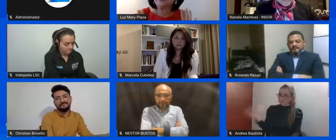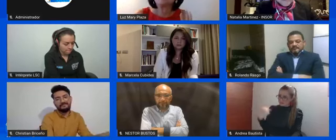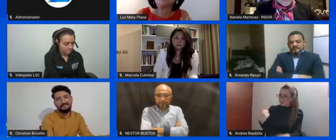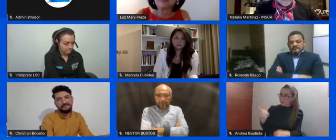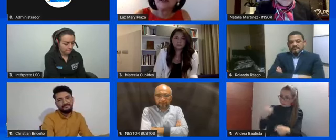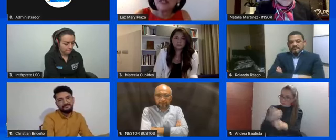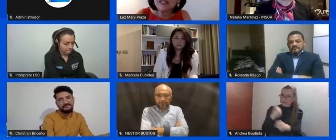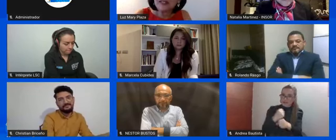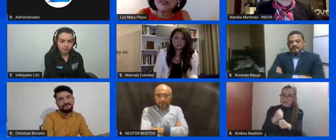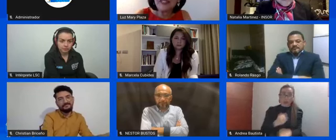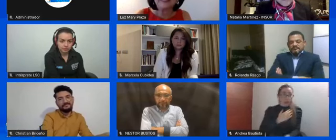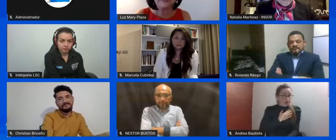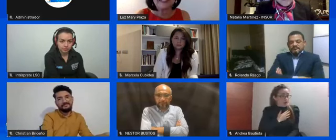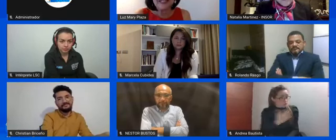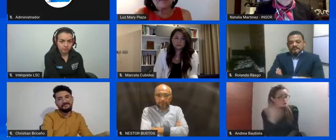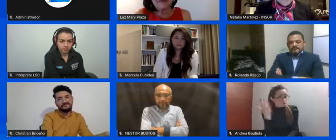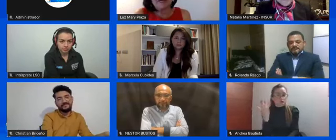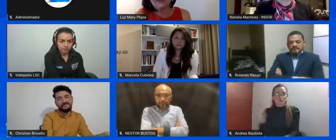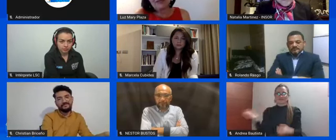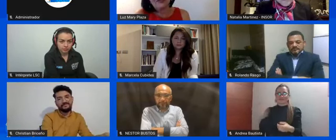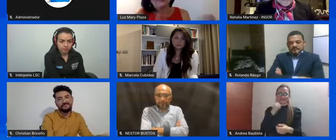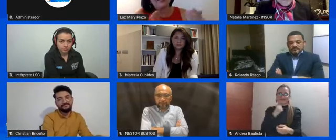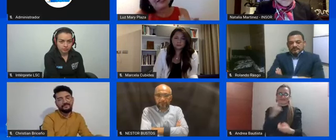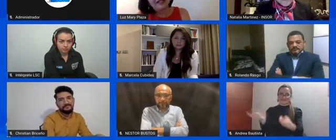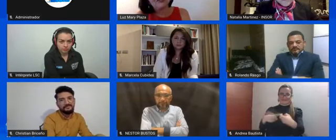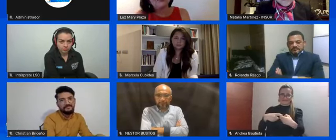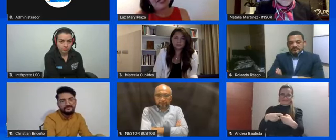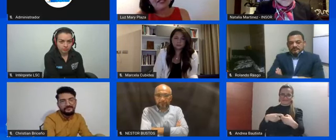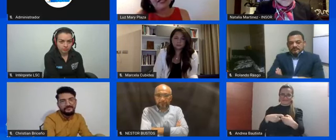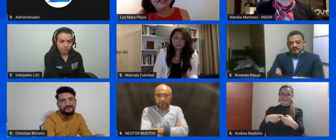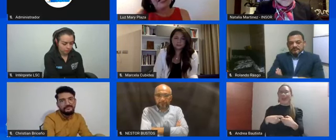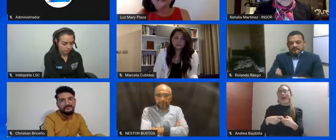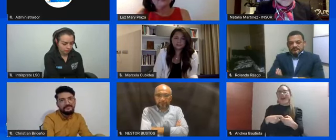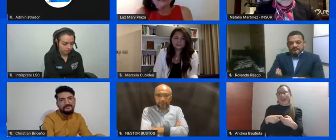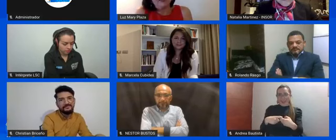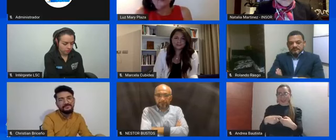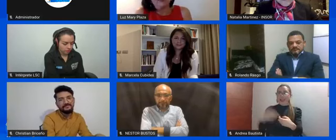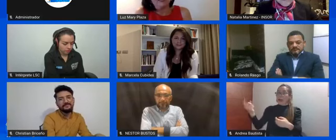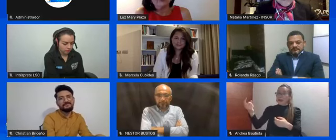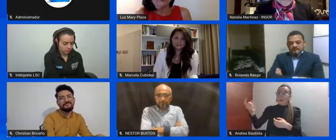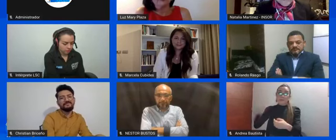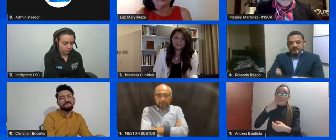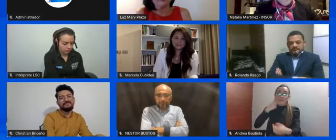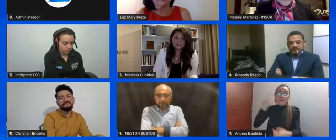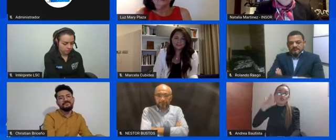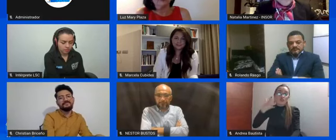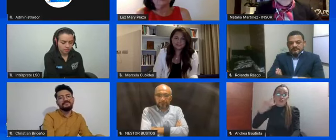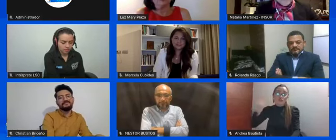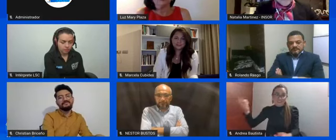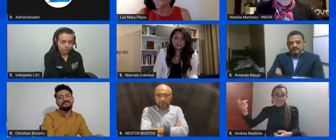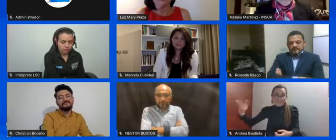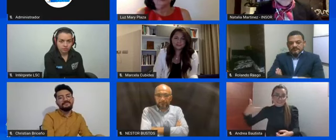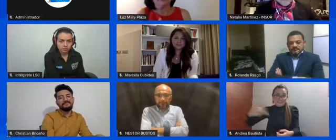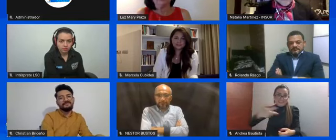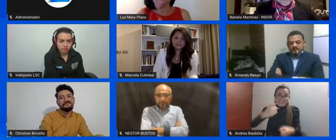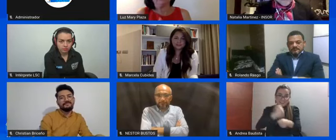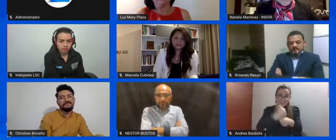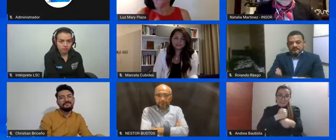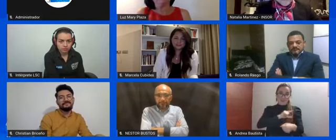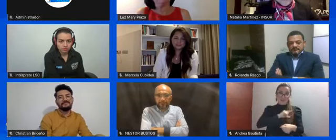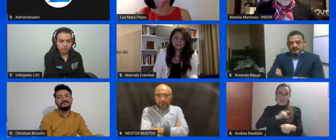claro, le dimos trabajo al señor y entonces el papá pues todos los días iba con su niña y ella fue una de los, uno de los niños